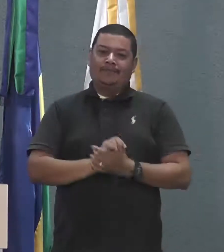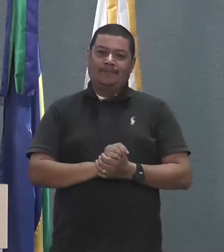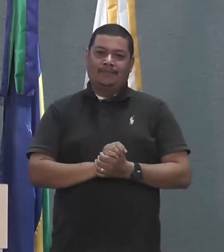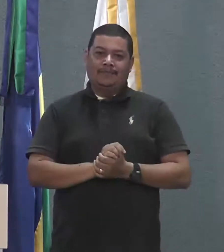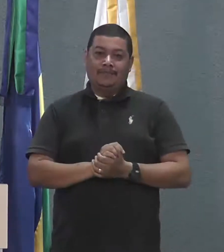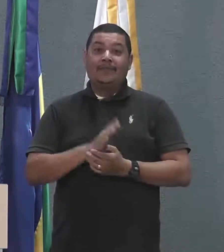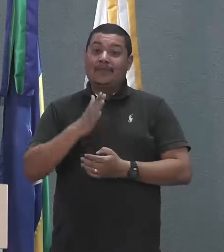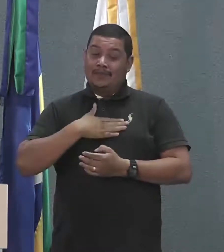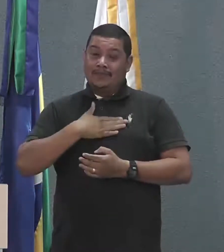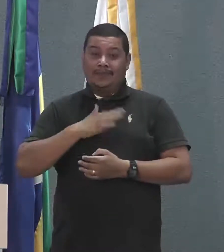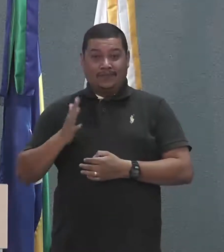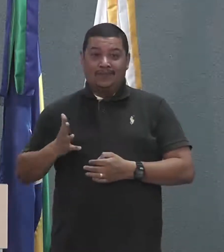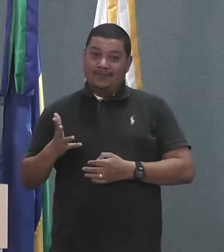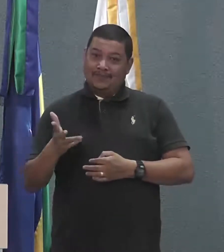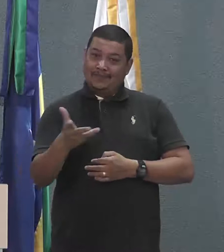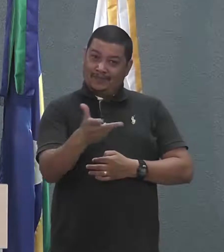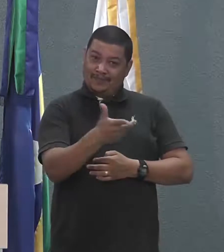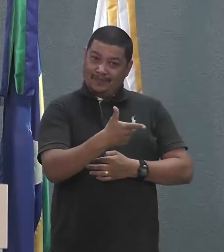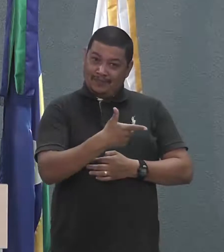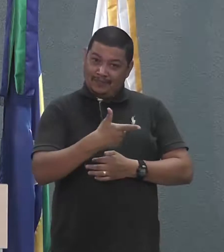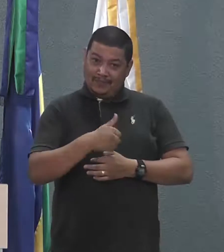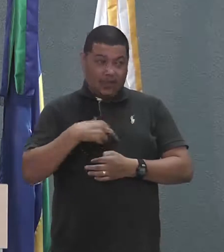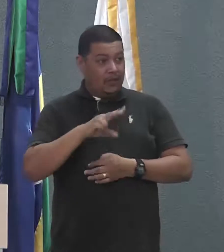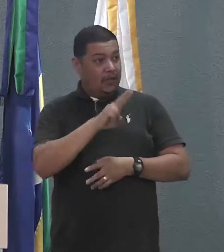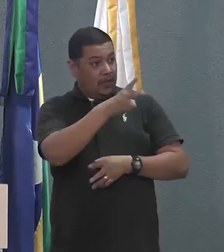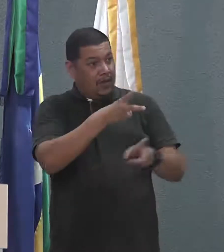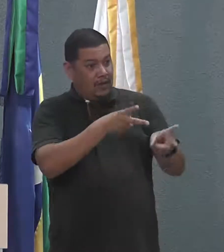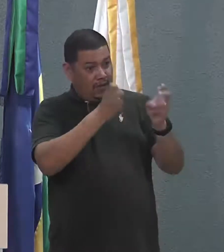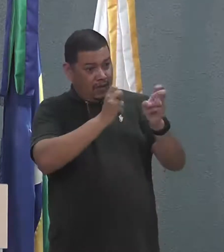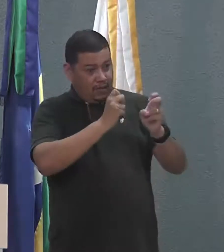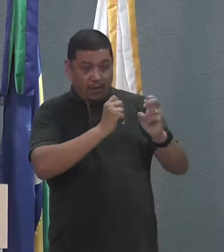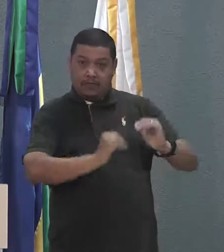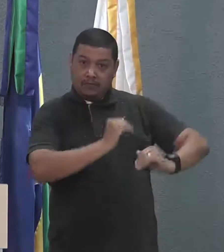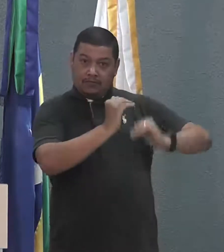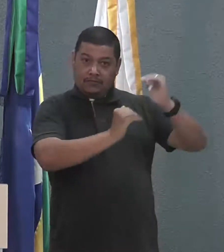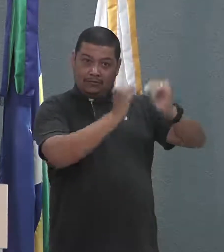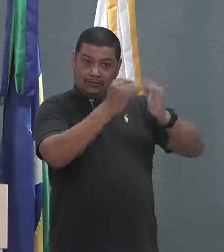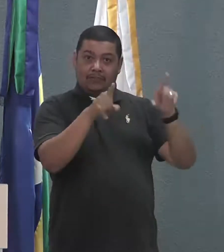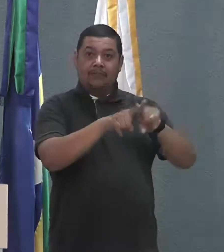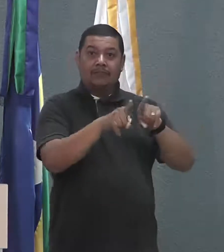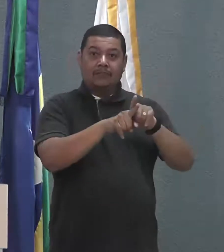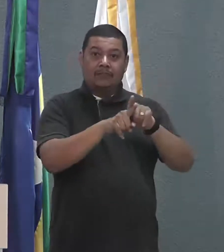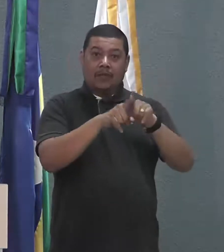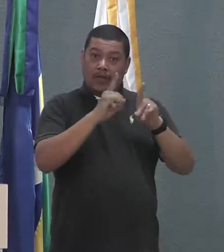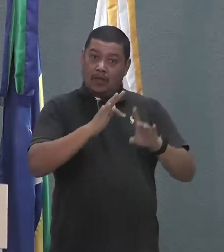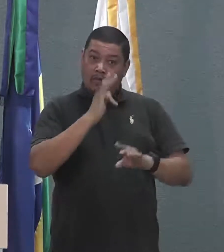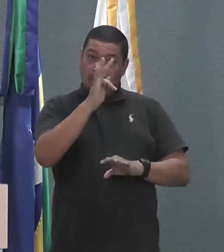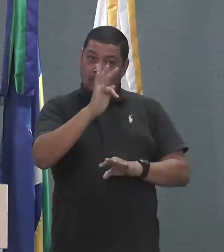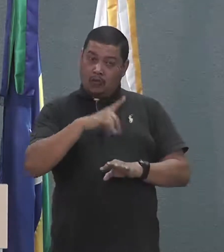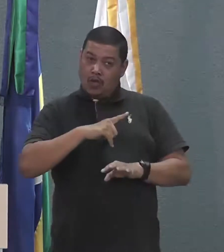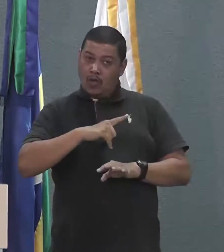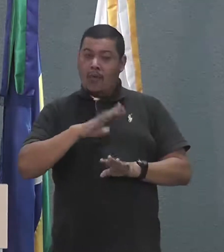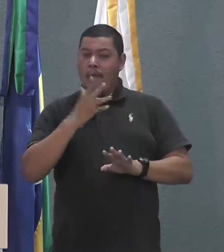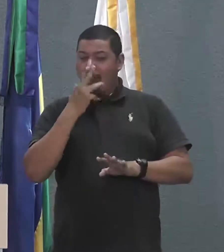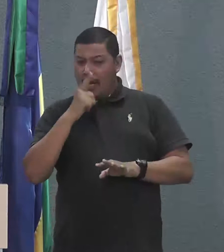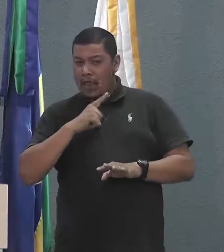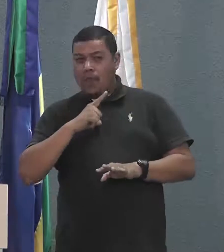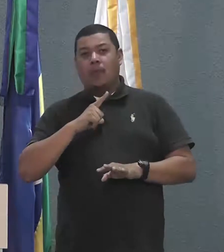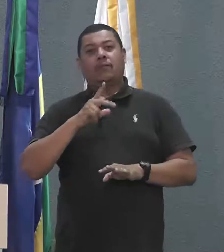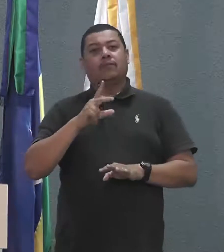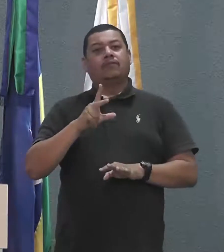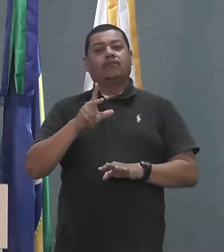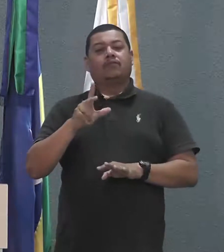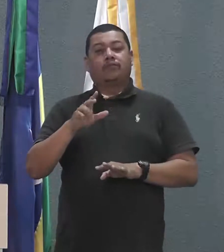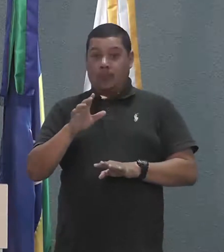Isso é maravilhoso, vamos acompanhando o desenvolvimento e a tendência é só melhorar para a nossa cidade.